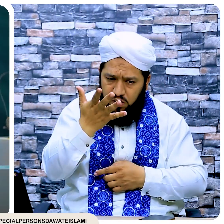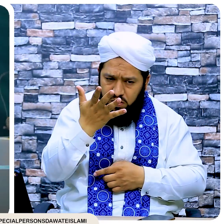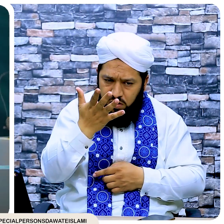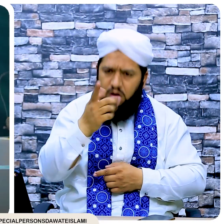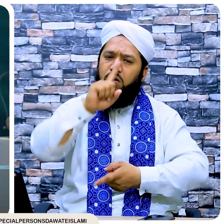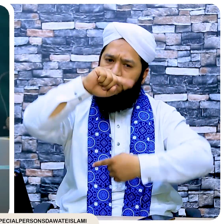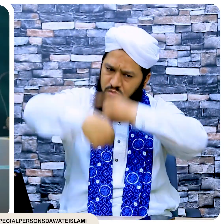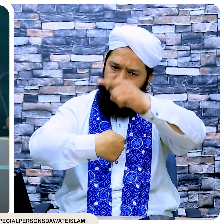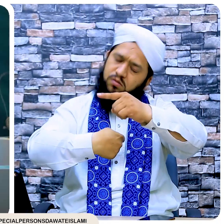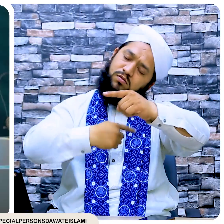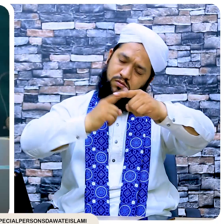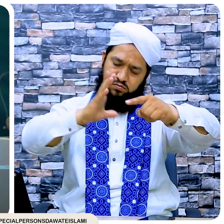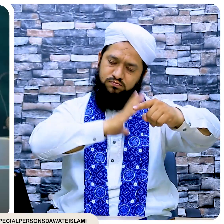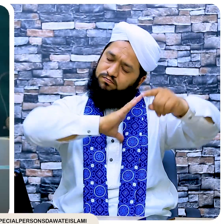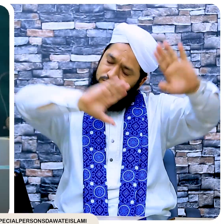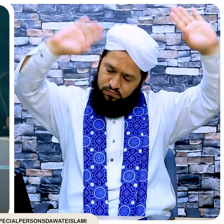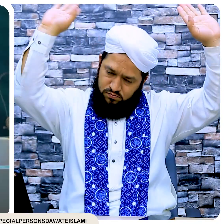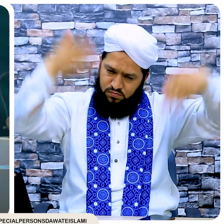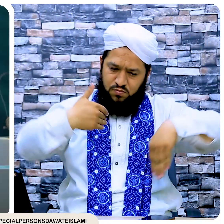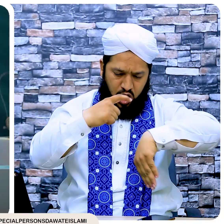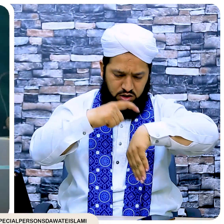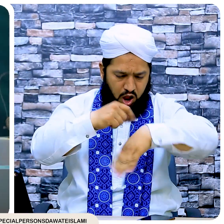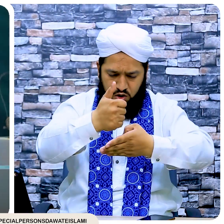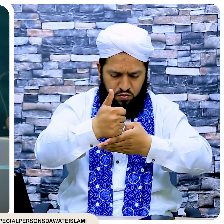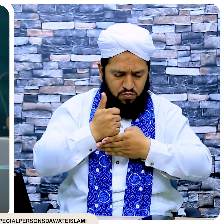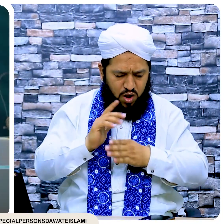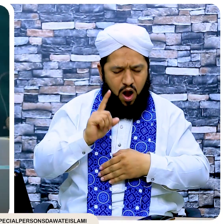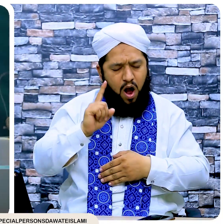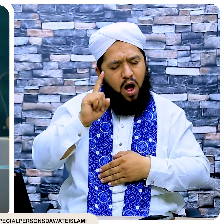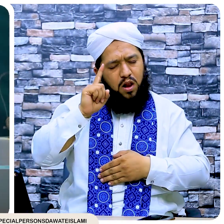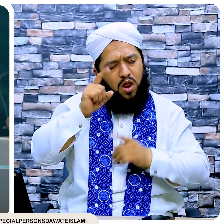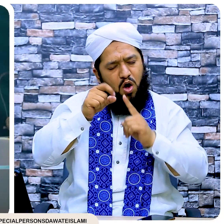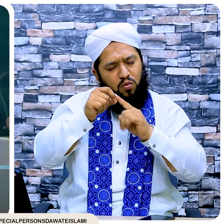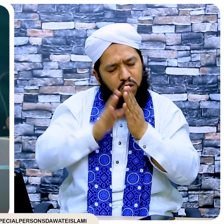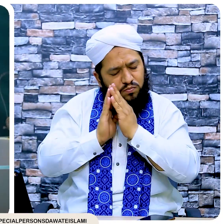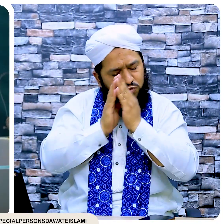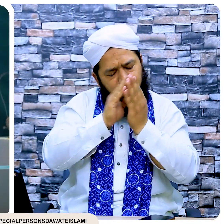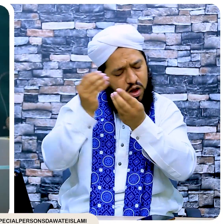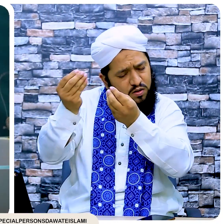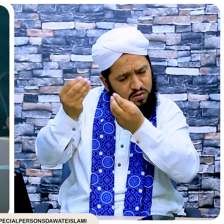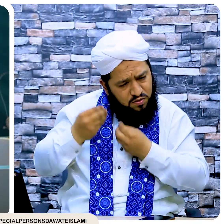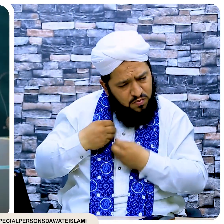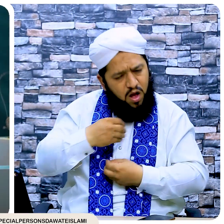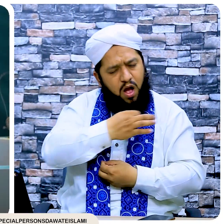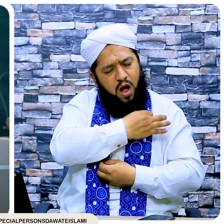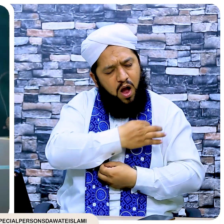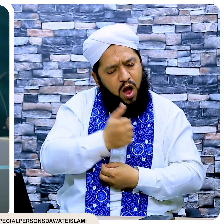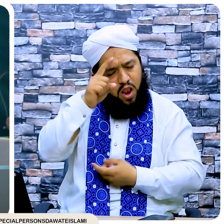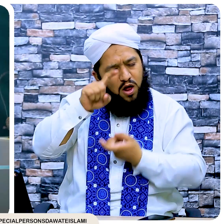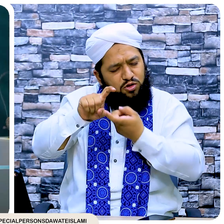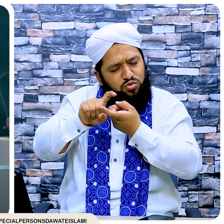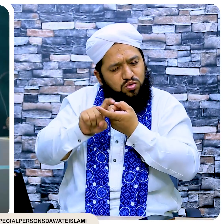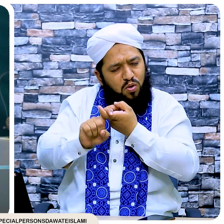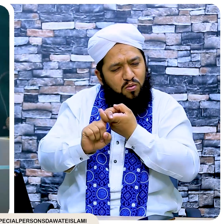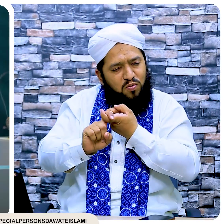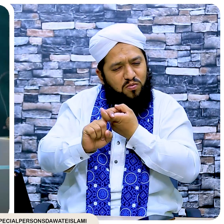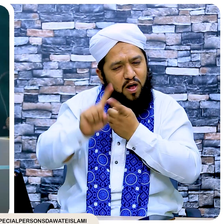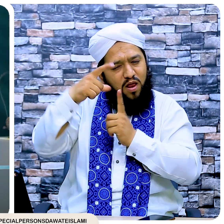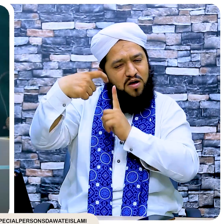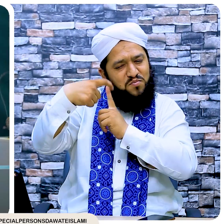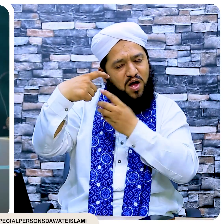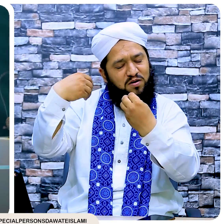اور جو کرنا ہے کر گزرو، میں مہلت نہیں چاہتا۔ میرا اللہ جس نے قرآن اتارا اور جو نیکوں کو دوست رکھتا ہے وہ